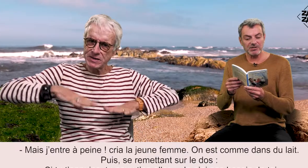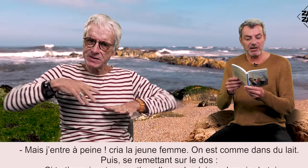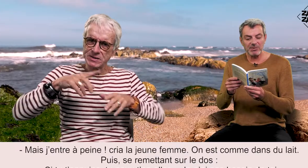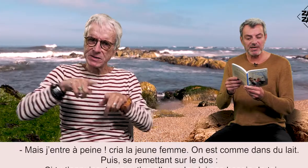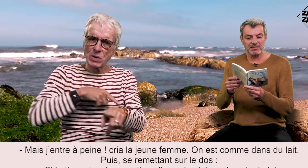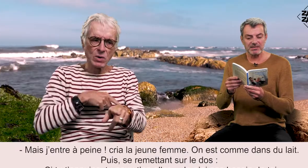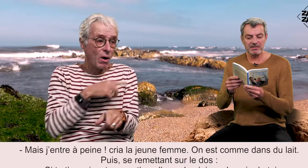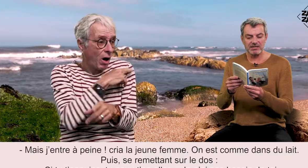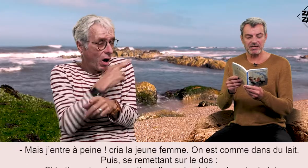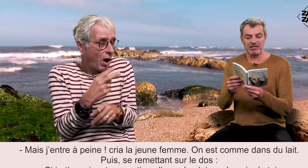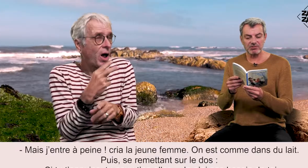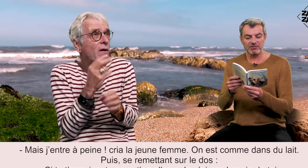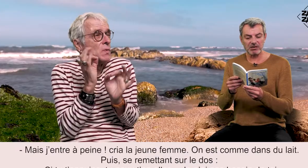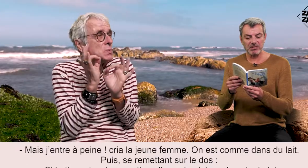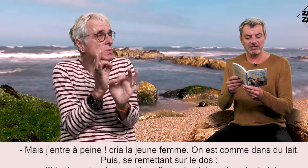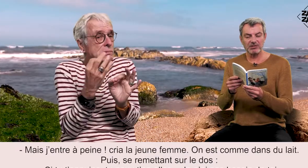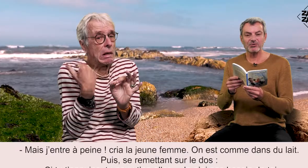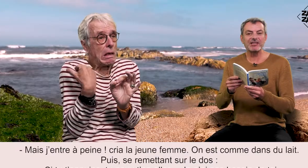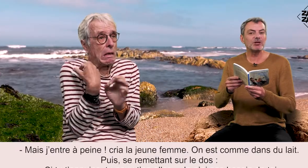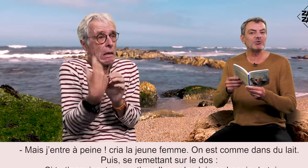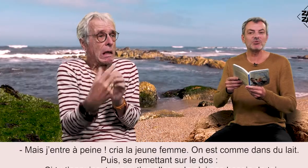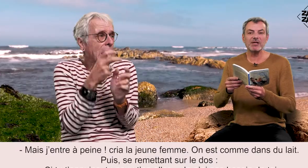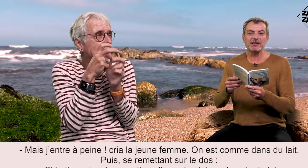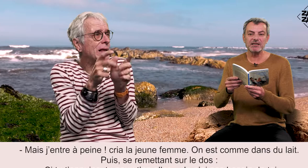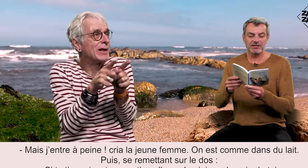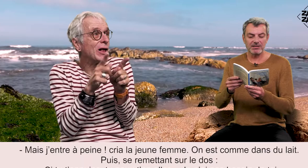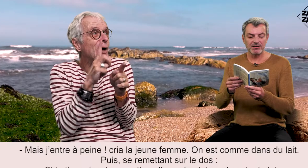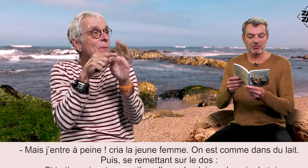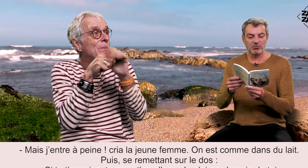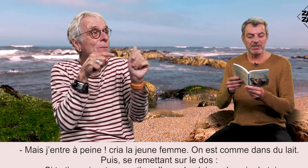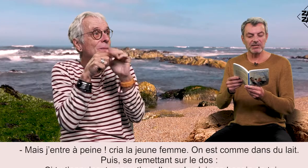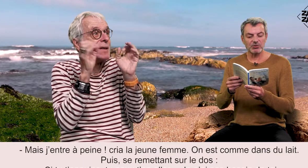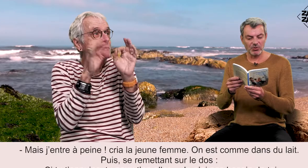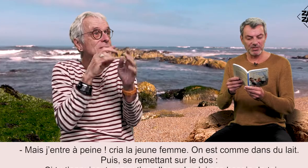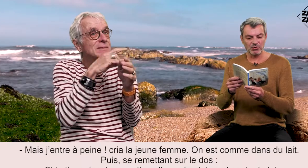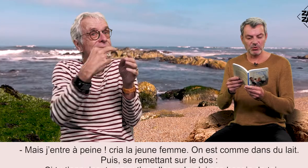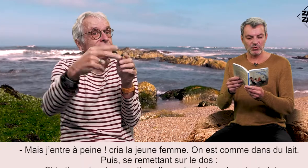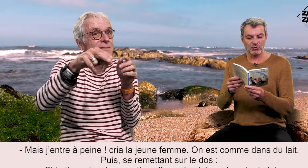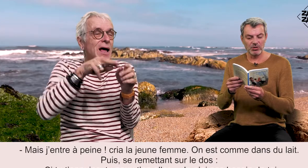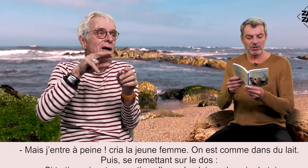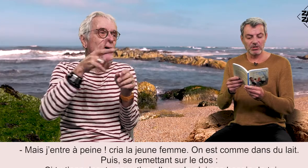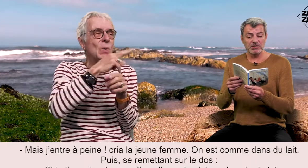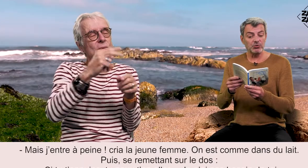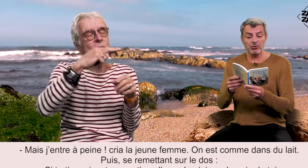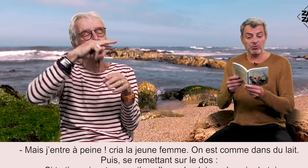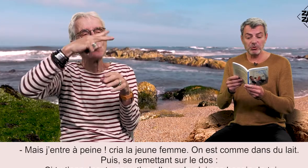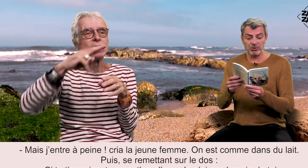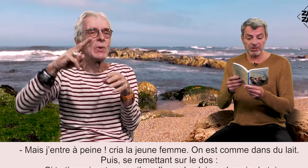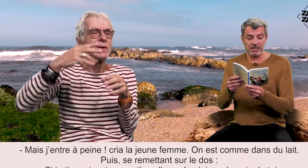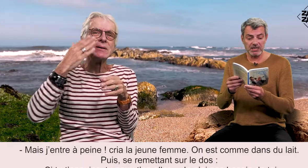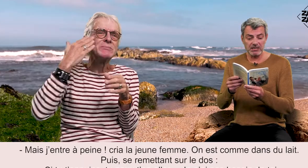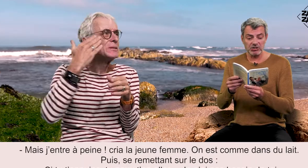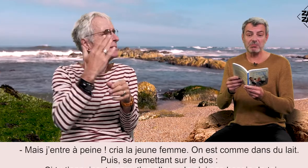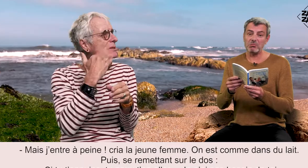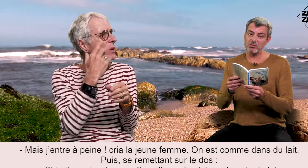» Mais j'entre à peine, » cria la jeune femme. « On est comme dans du lait. » Puis, se remettant sur le dos, Si tu t'ennuies, tu